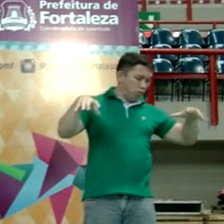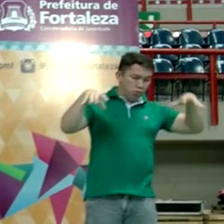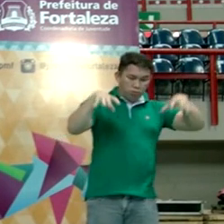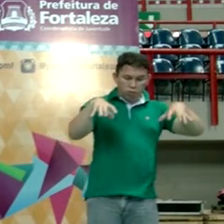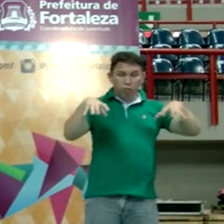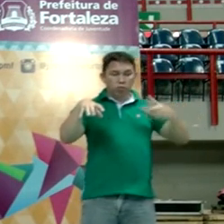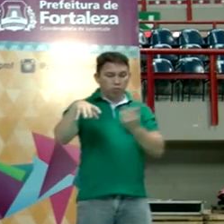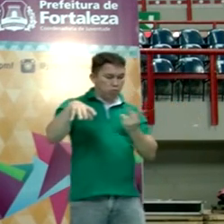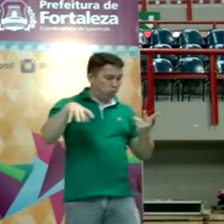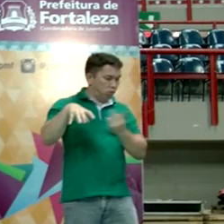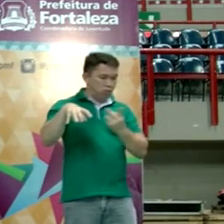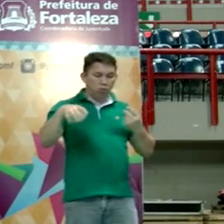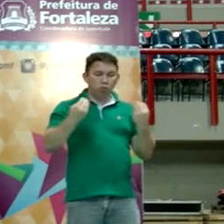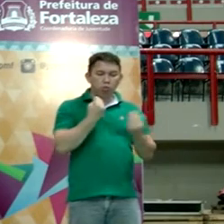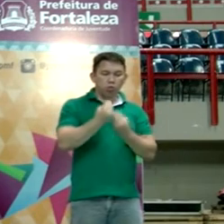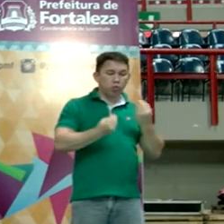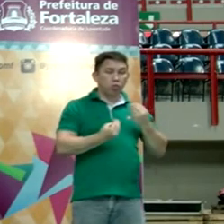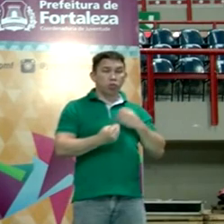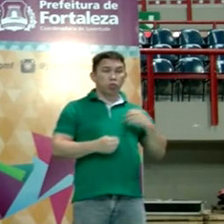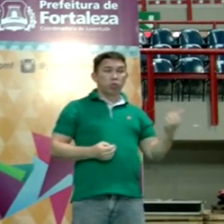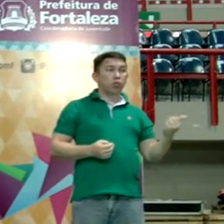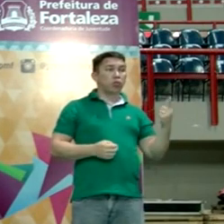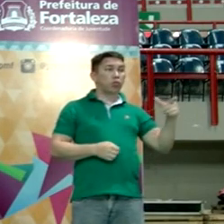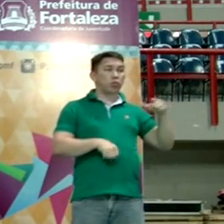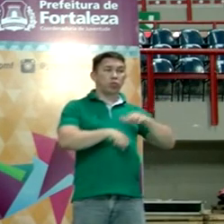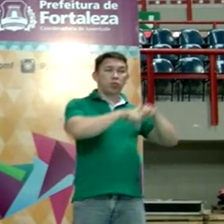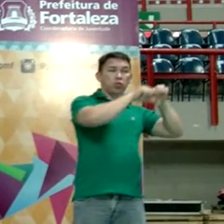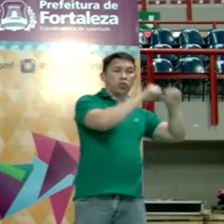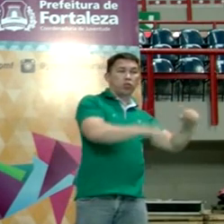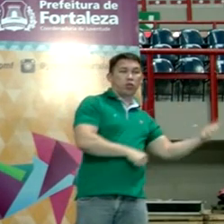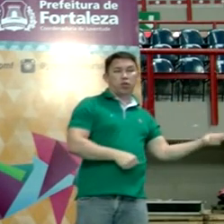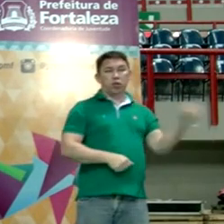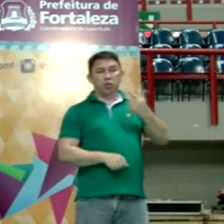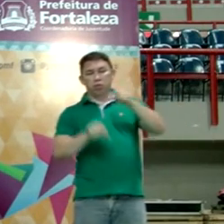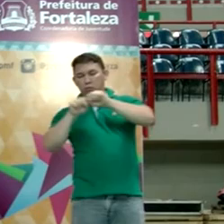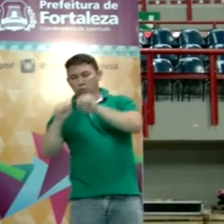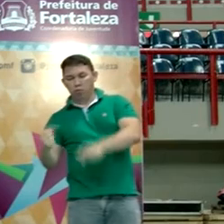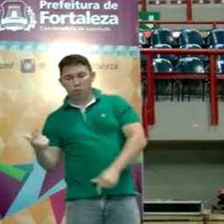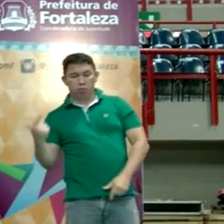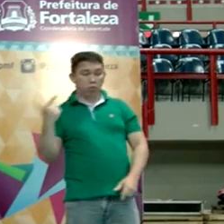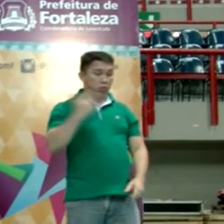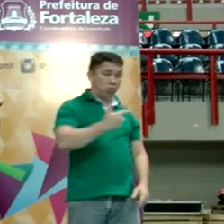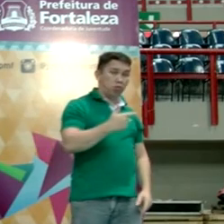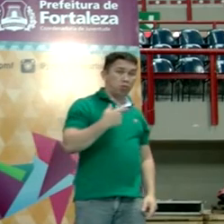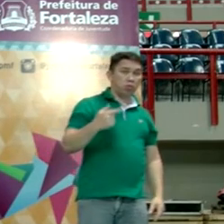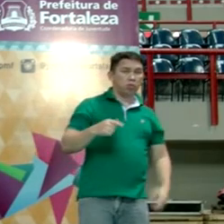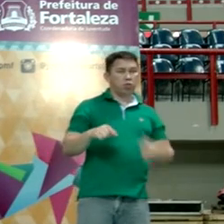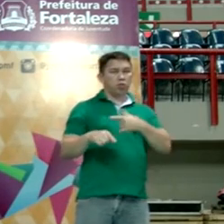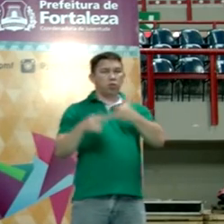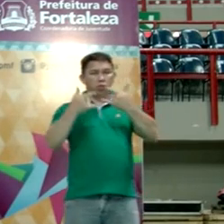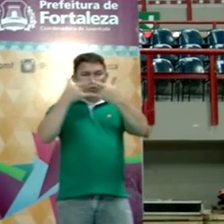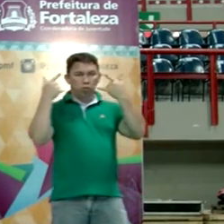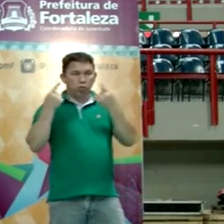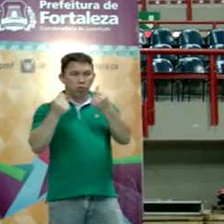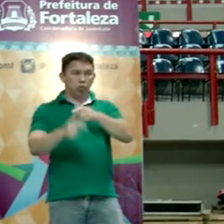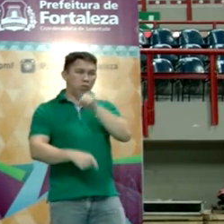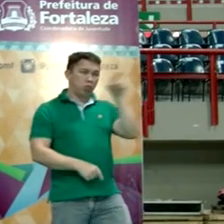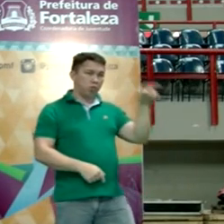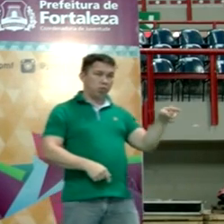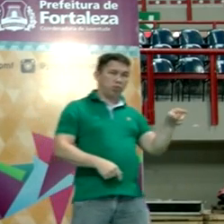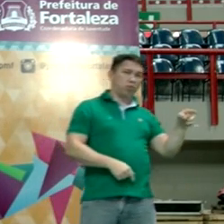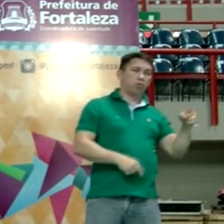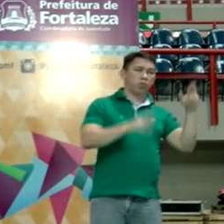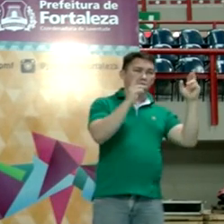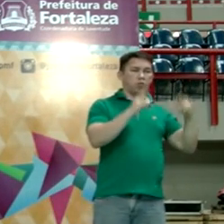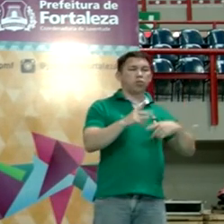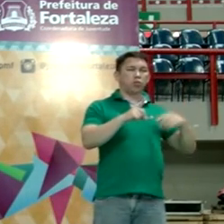precisavam então justificar que os seus sistemas eram melhores um que o outro. Os americanos defendiam o capitalismo, os